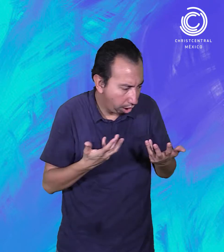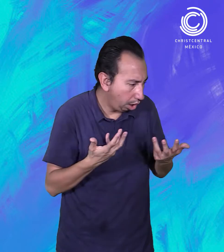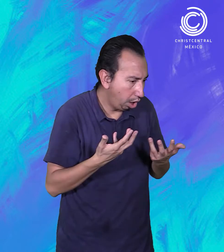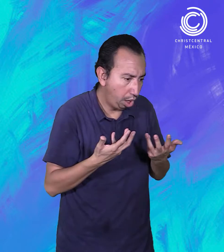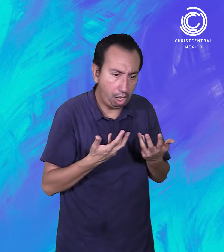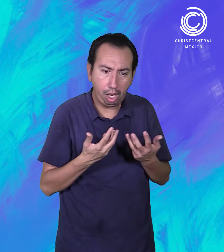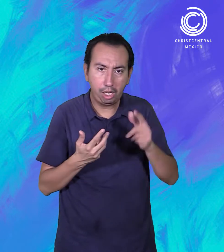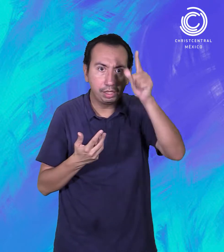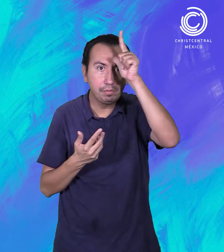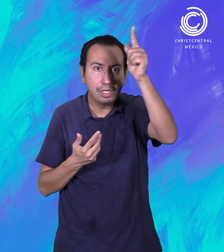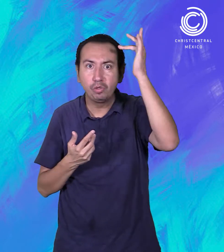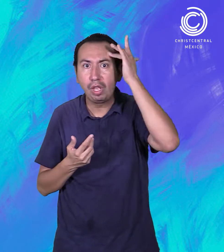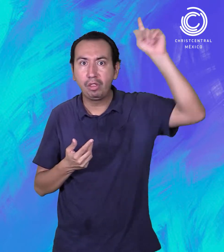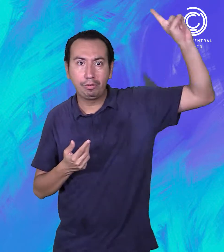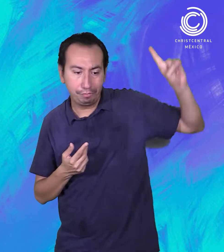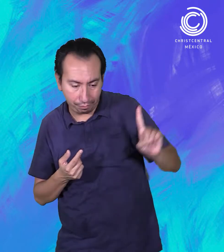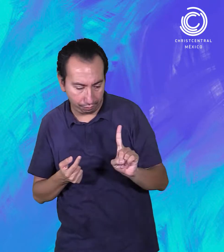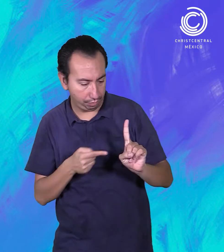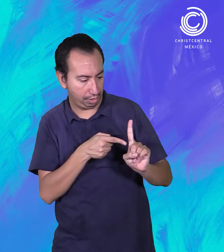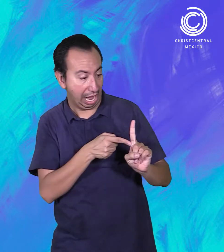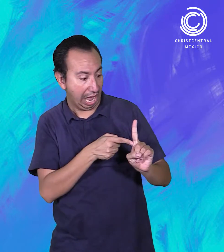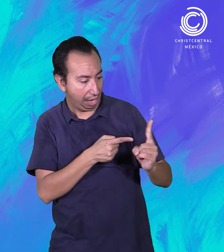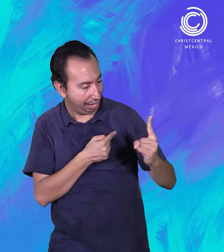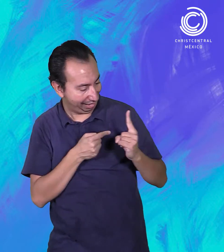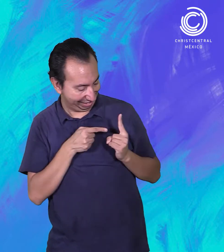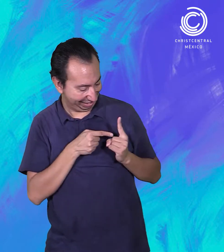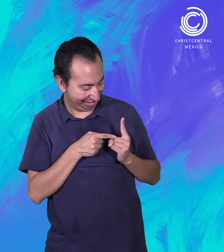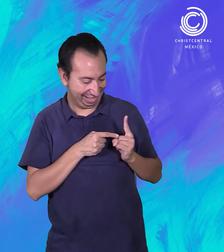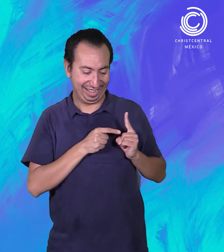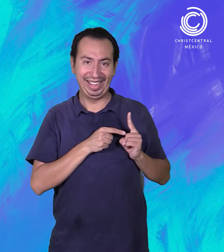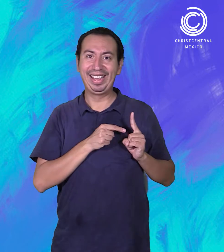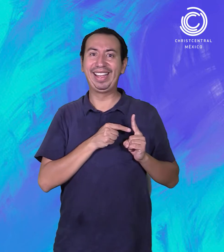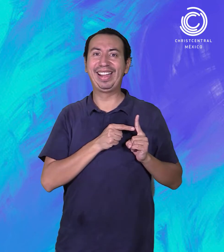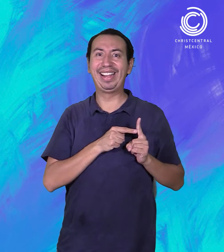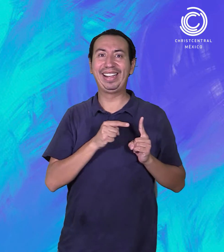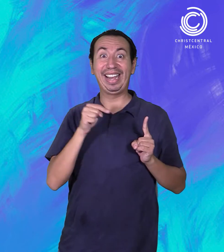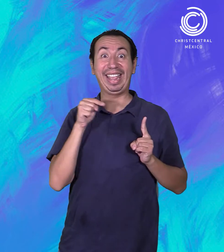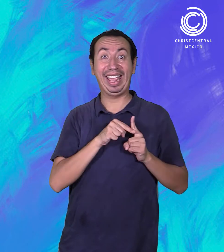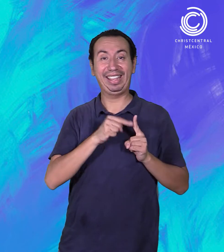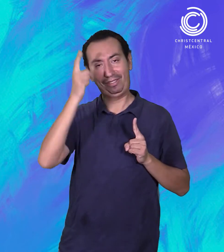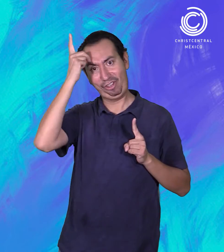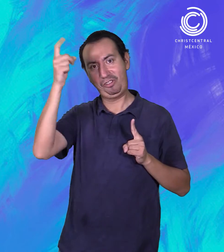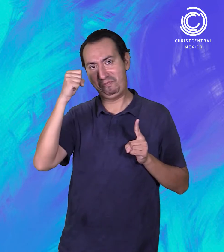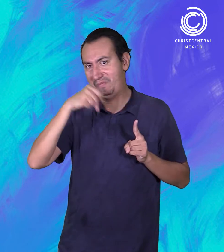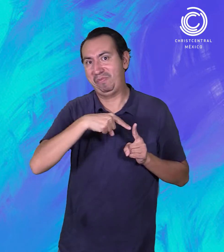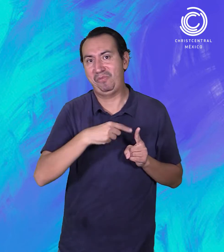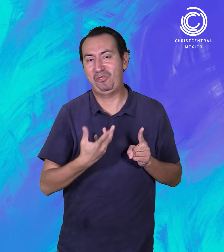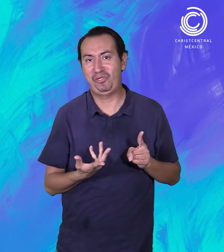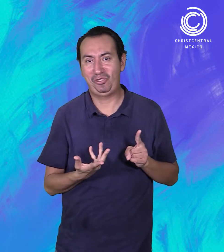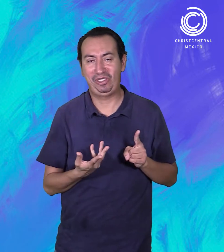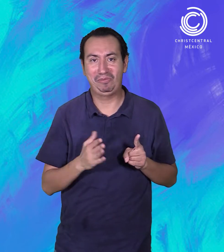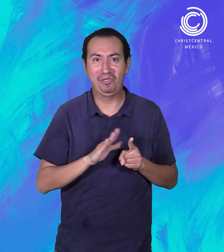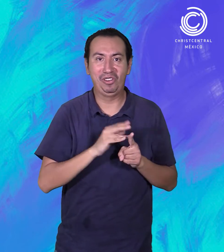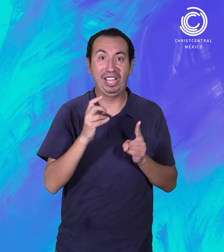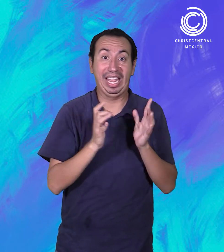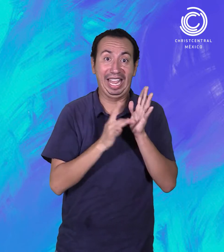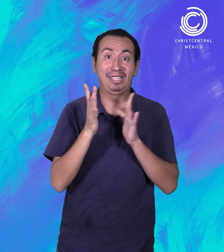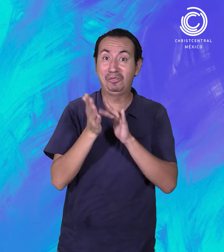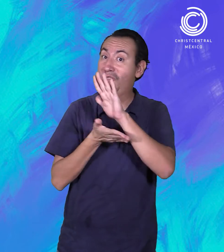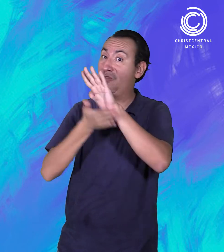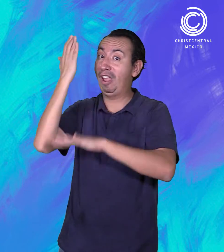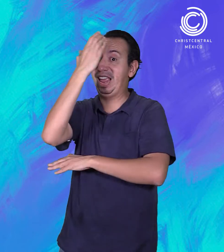recordará para que puedas acercarte a Dios. Es posible porque Cristo Jesús está